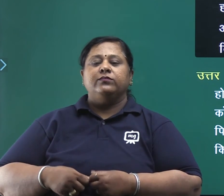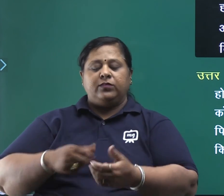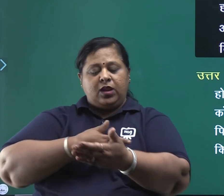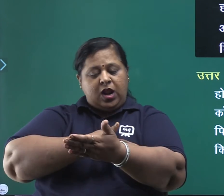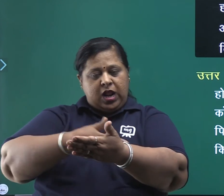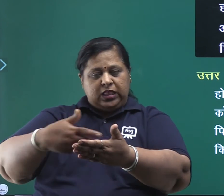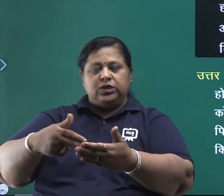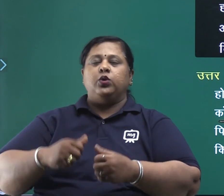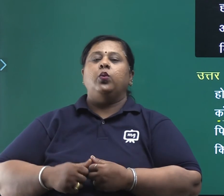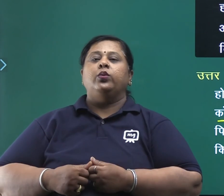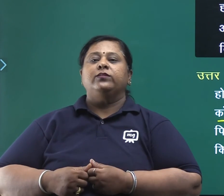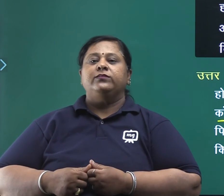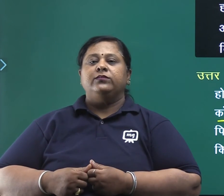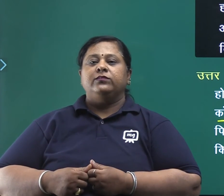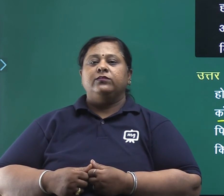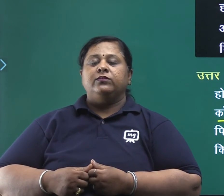अर्देशीर को